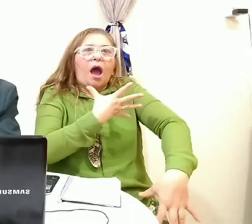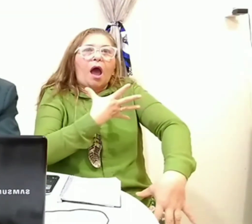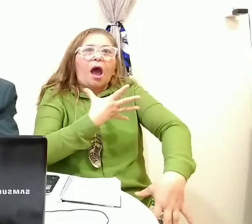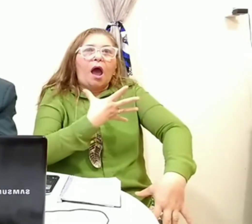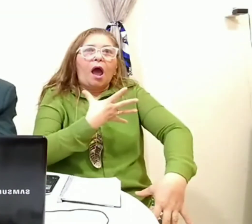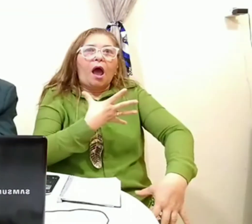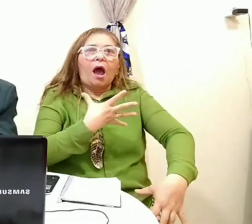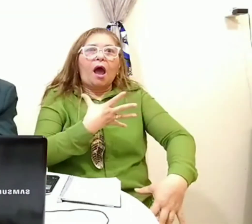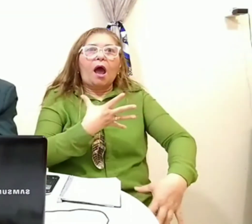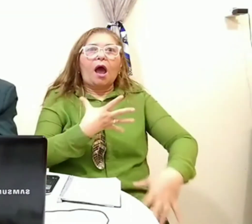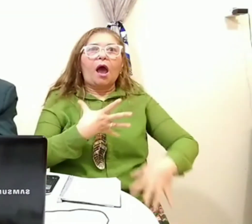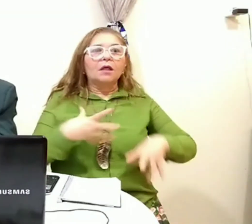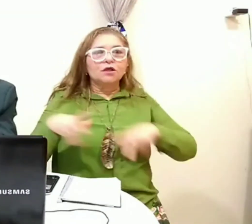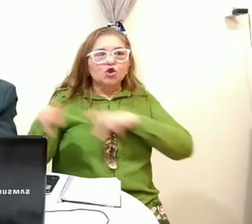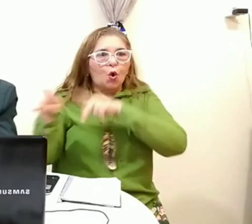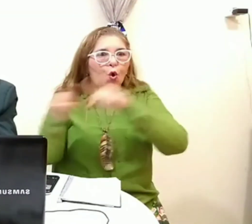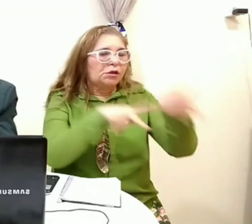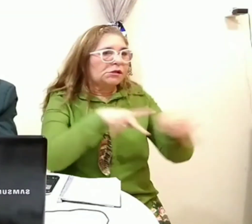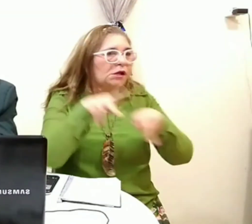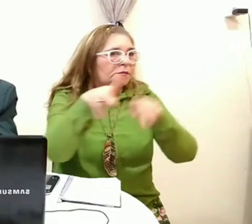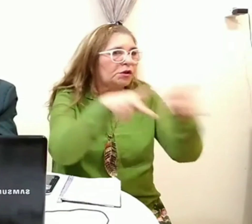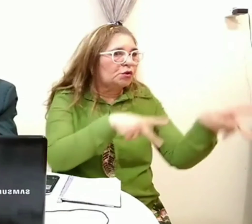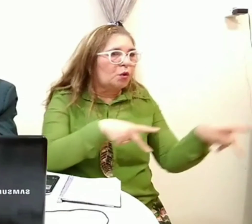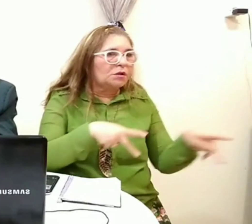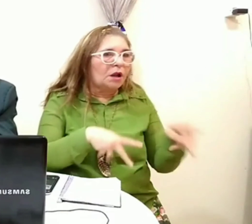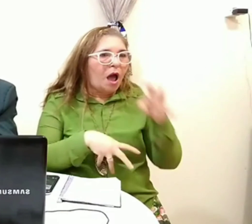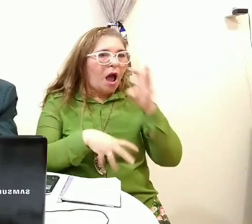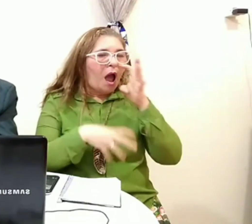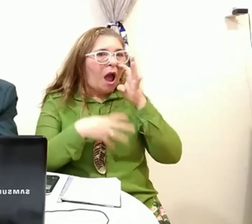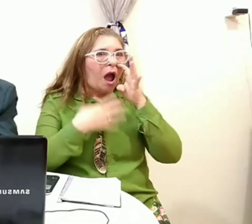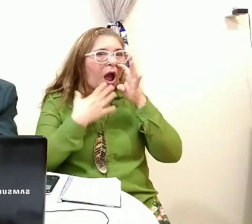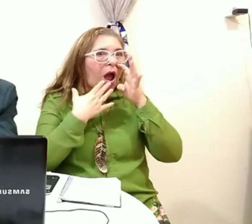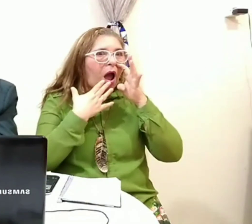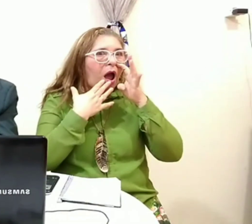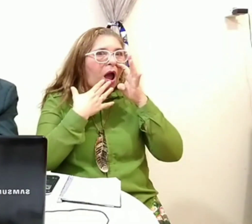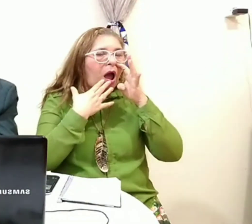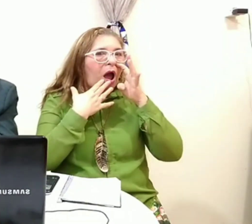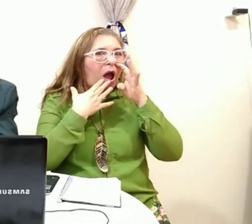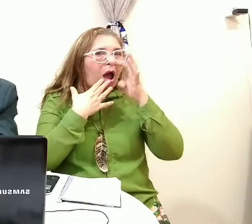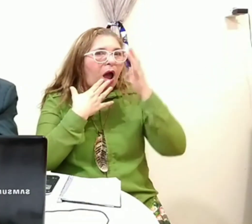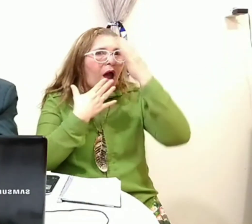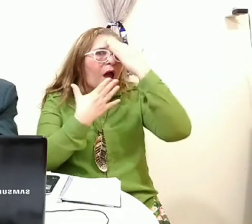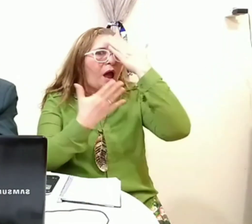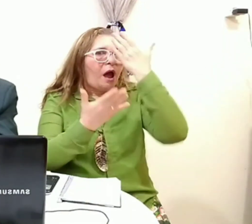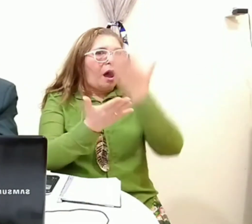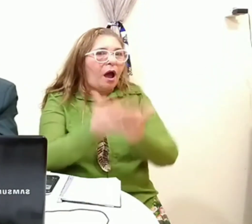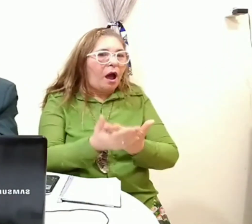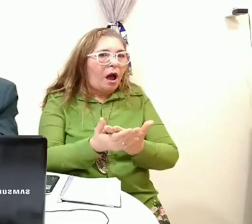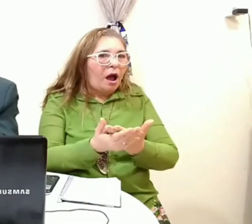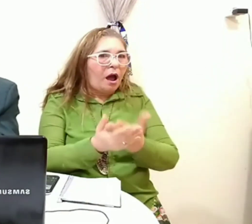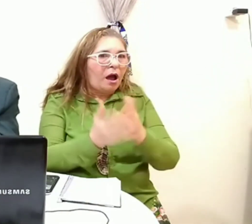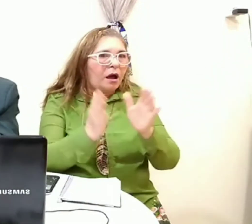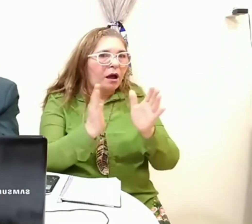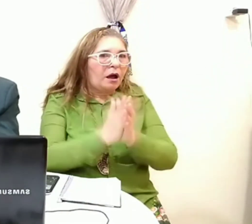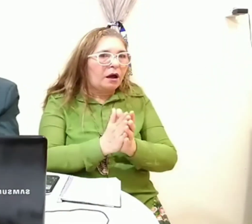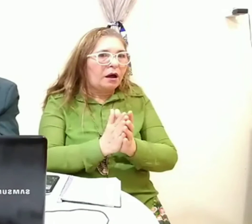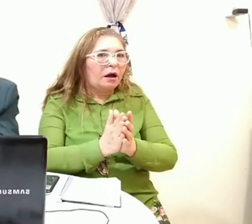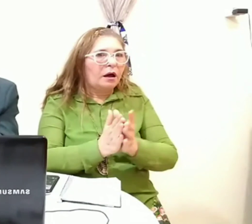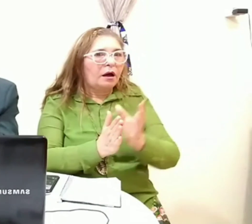que todos aqueles que estavam ouvindo a palavra creram nela. Eles creram